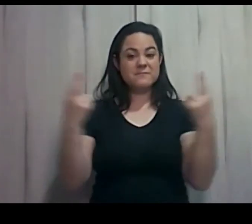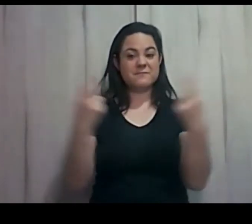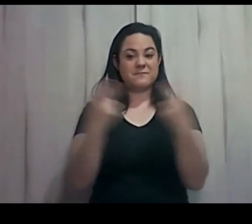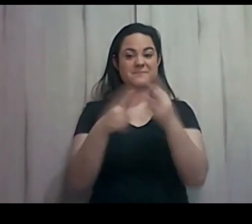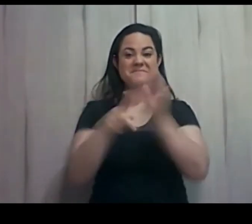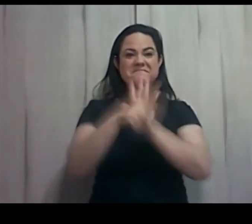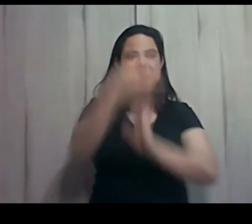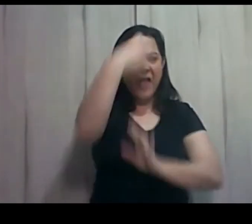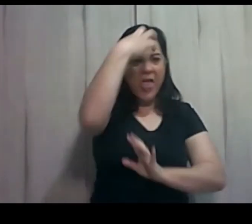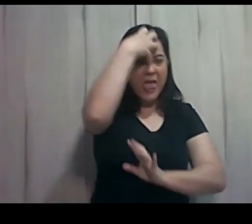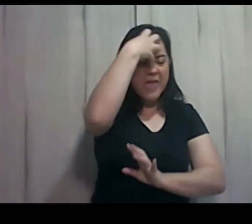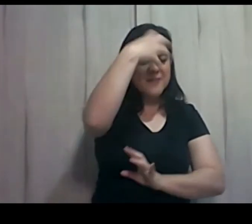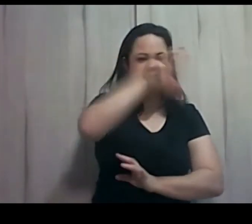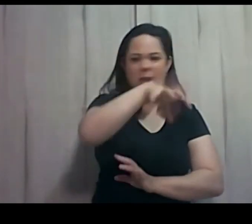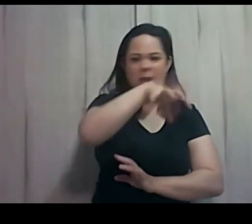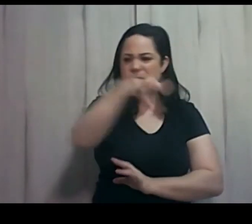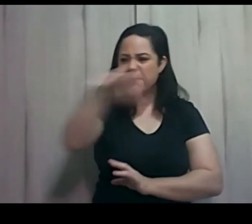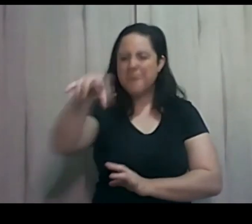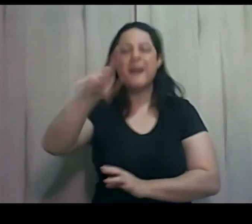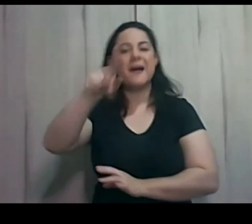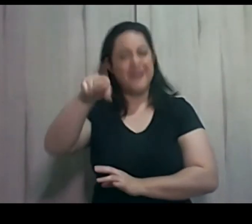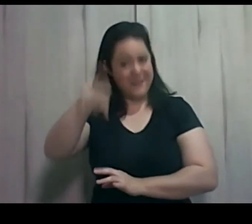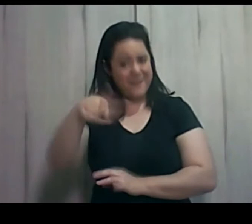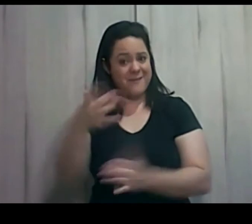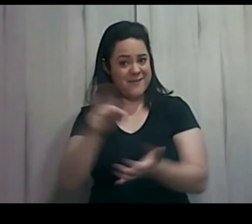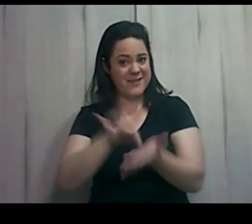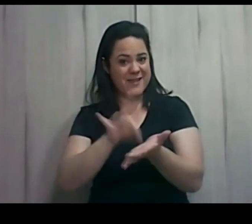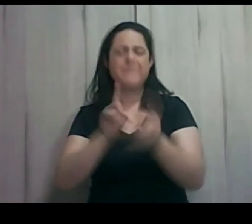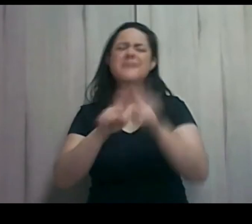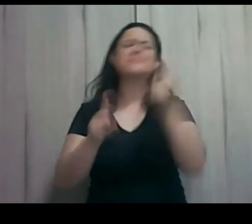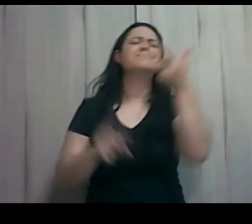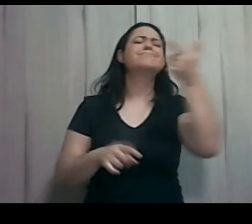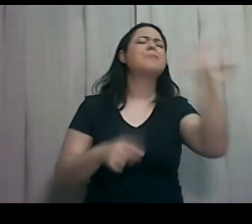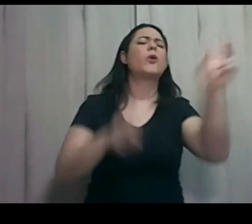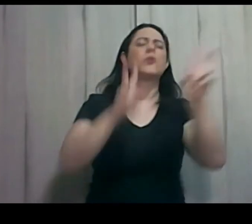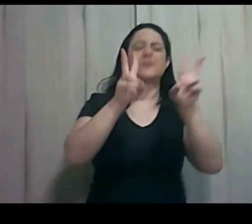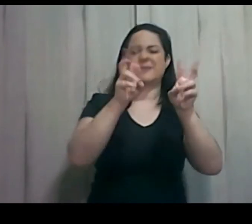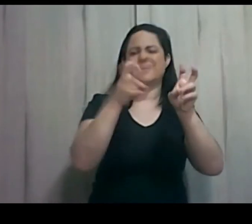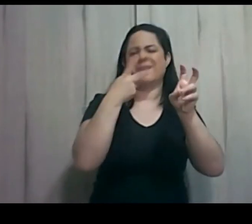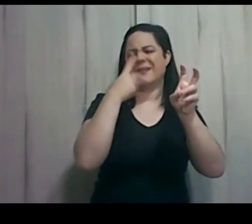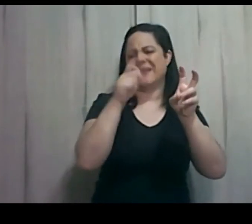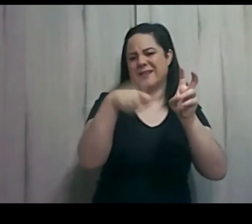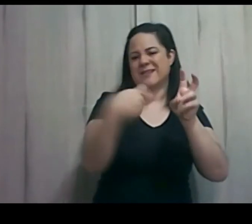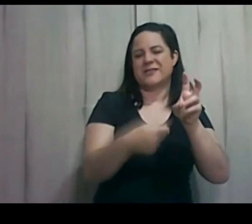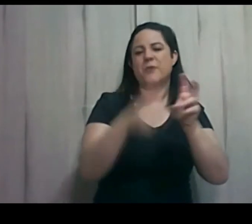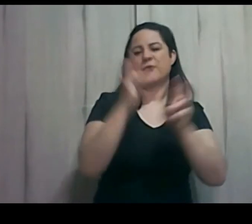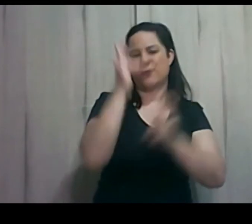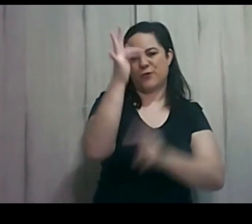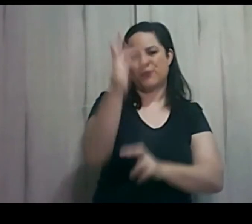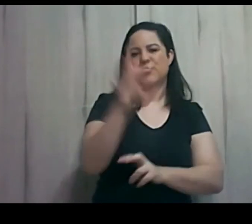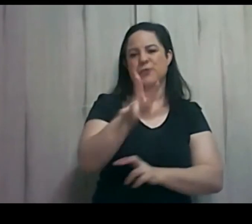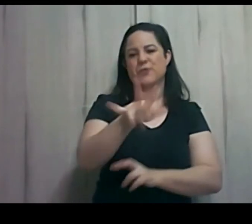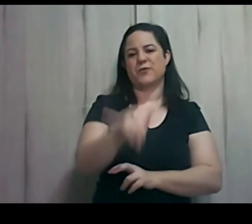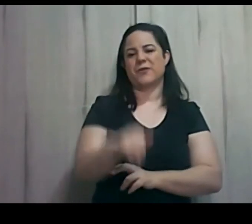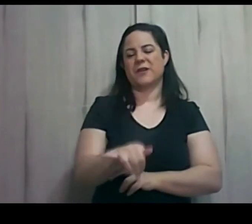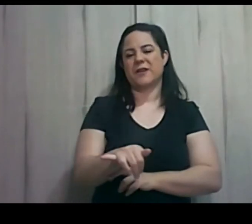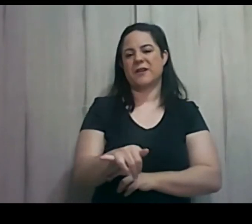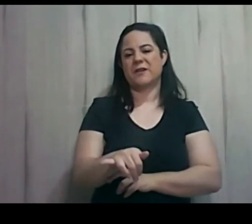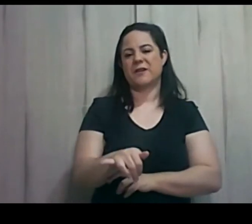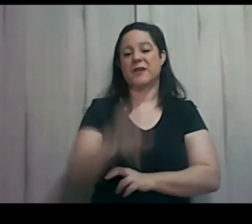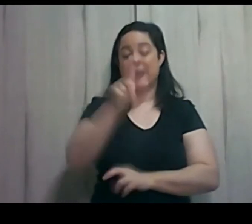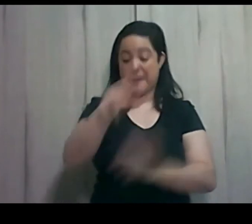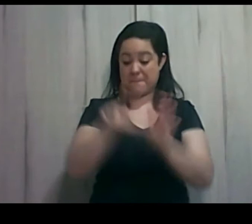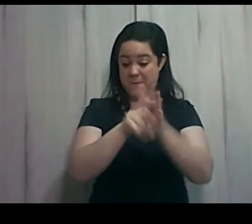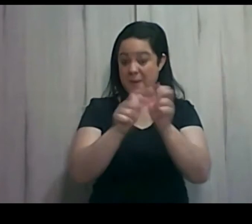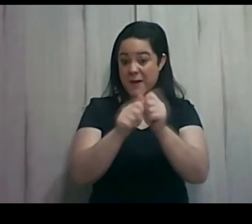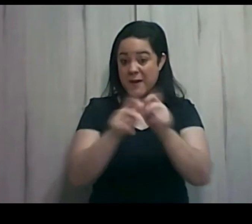e sacerdotes. É verdade. Mas esse é outro assunto. A gente vai até falar sobre isso aqui depois, que está em Apocalipse esse